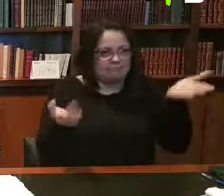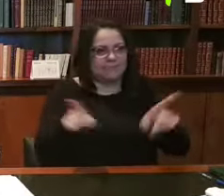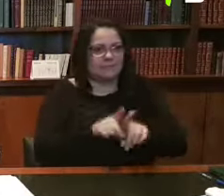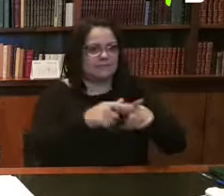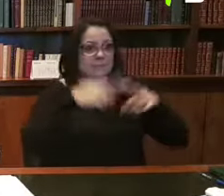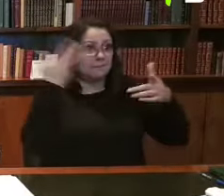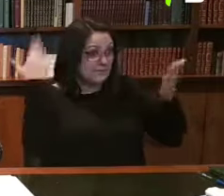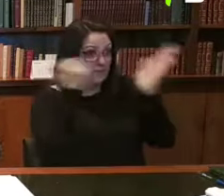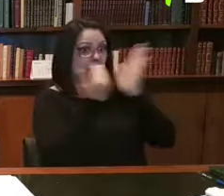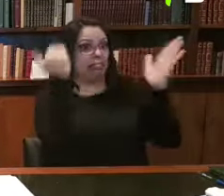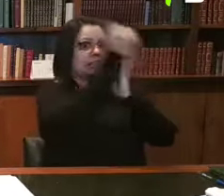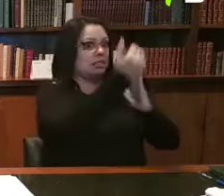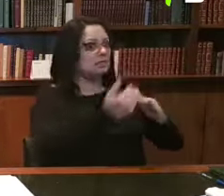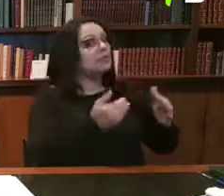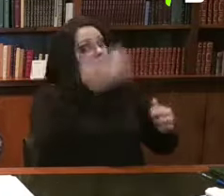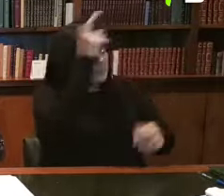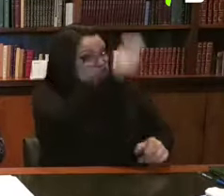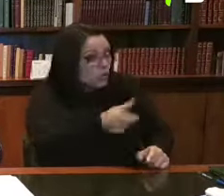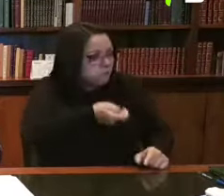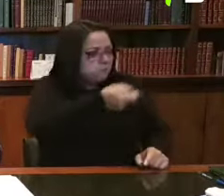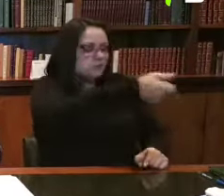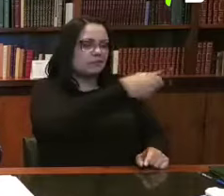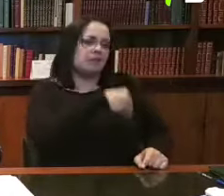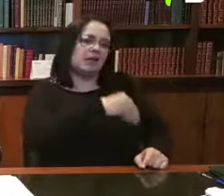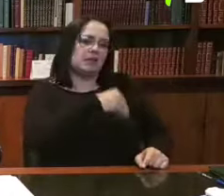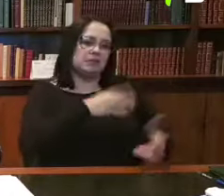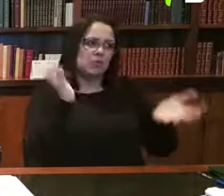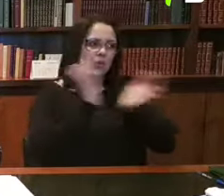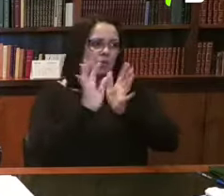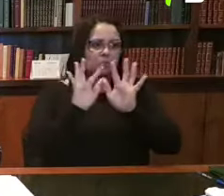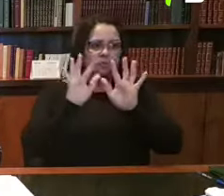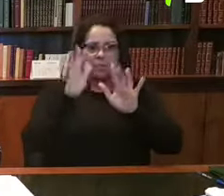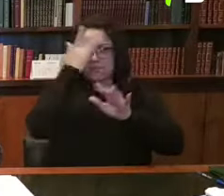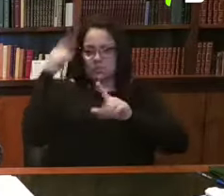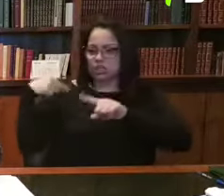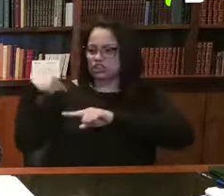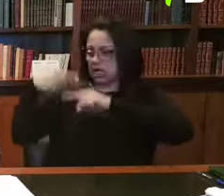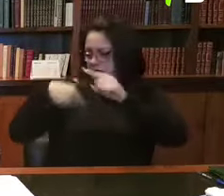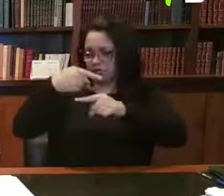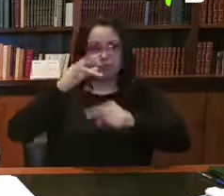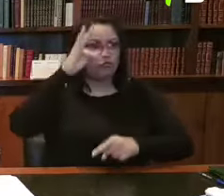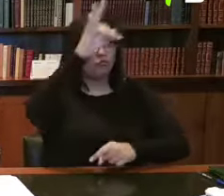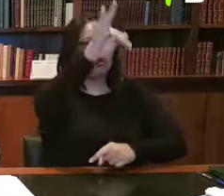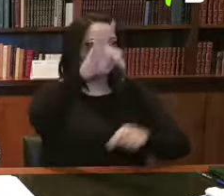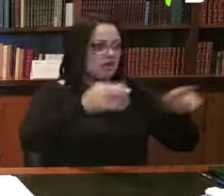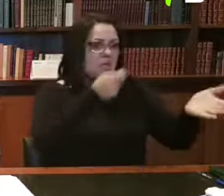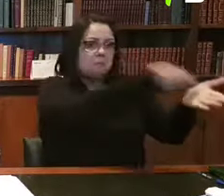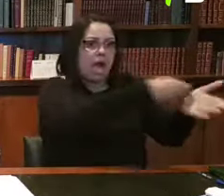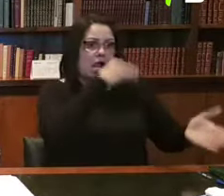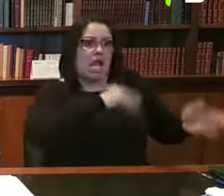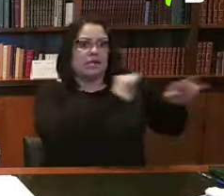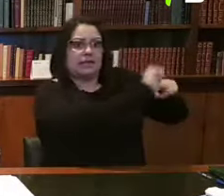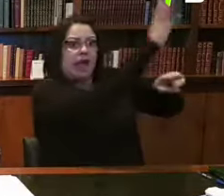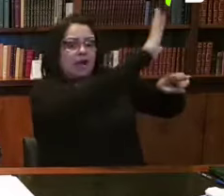sucesso também que tinha na previdência tinha muito privilégio nós vamos sacrificar as gerações futuras para manter privilégio então nós também reduzindo